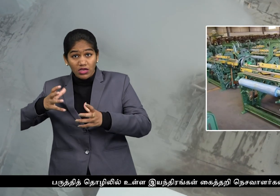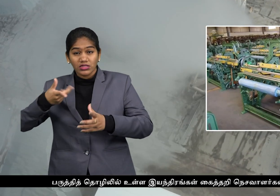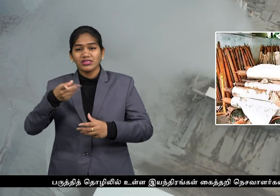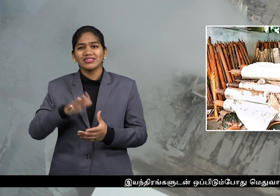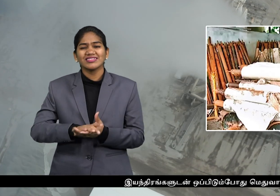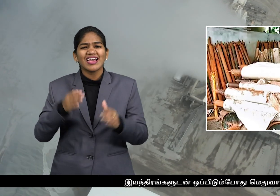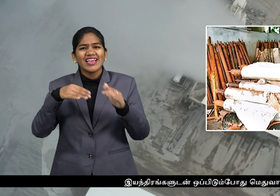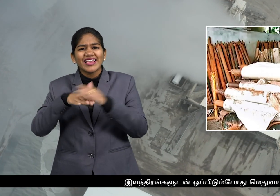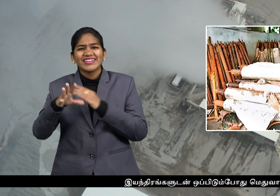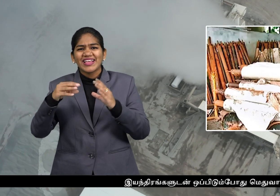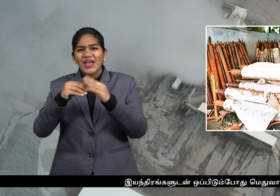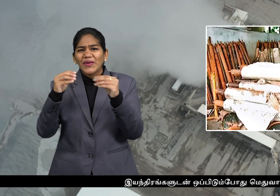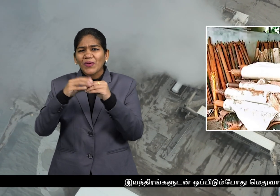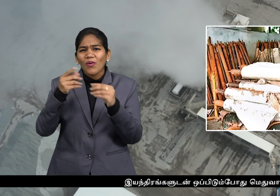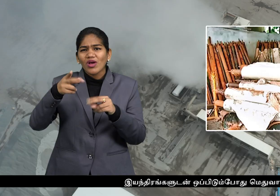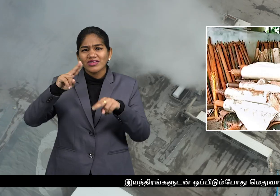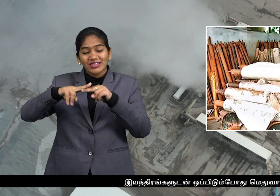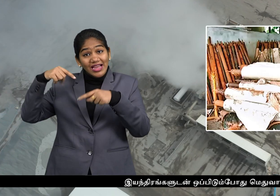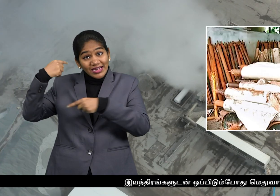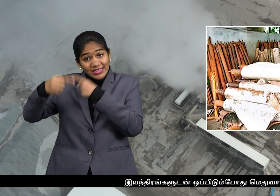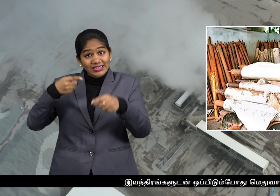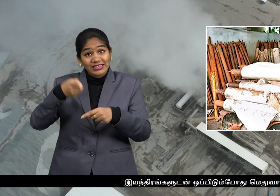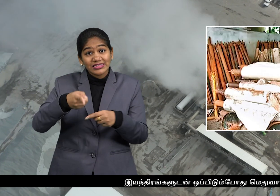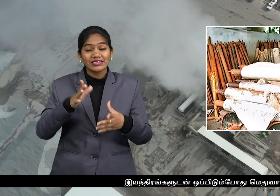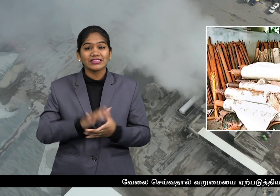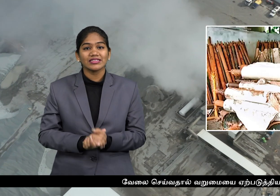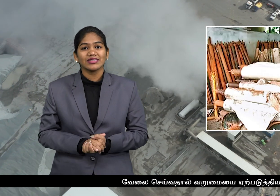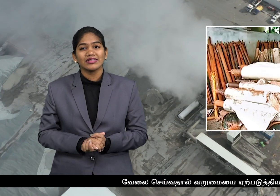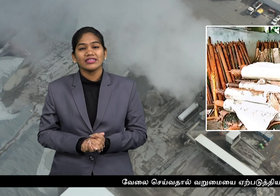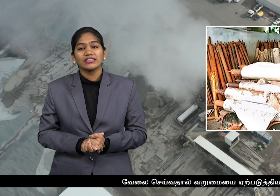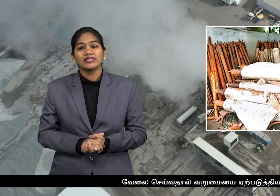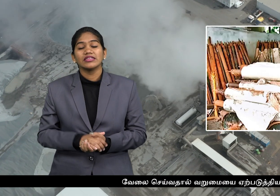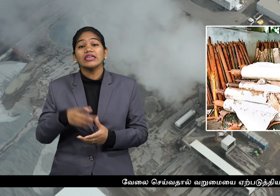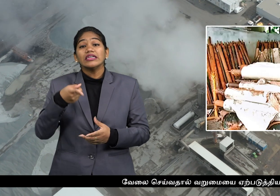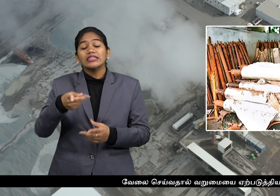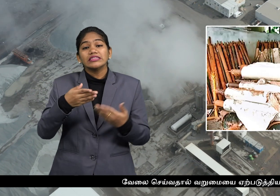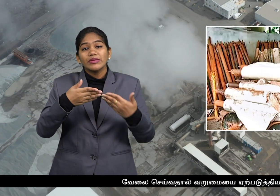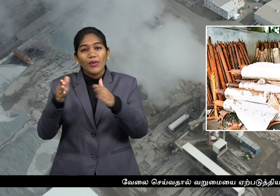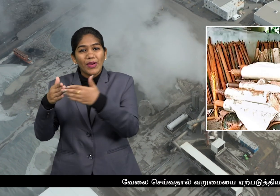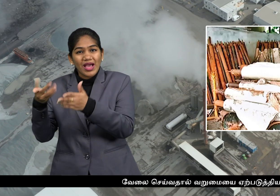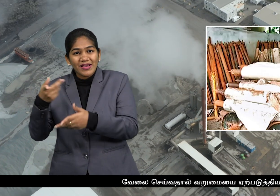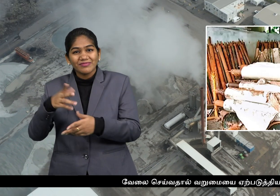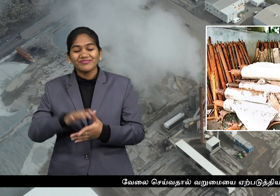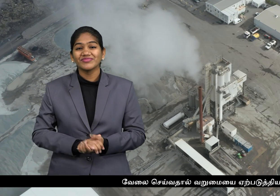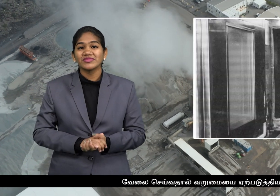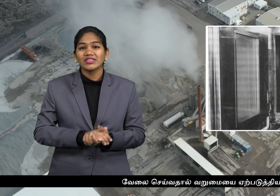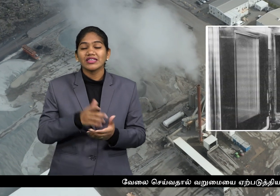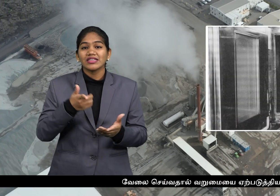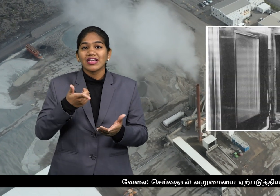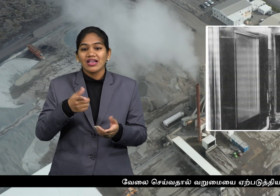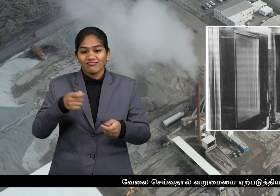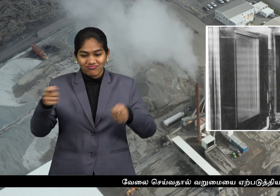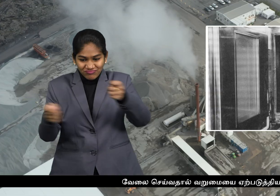இயந்திரங்களுடன் ஒப்பிடும்போது மெதுவாக வேலை செய்வதால் வறுமையை ஏற்படுத்தியது.